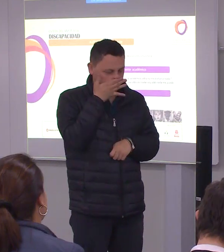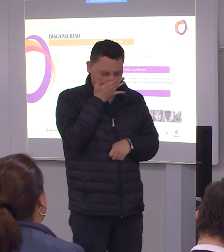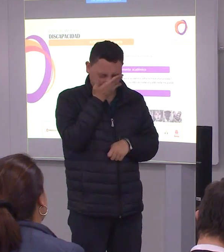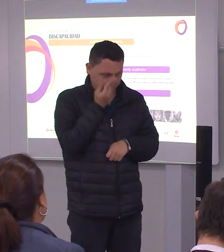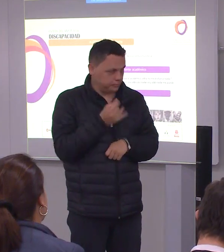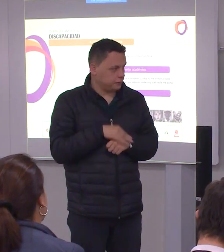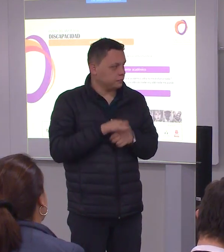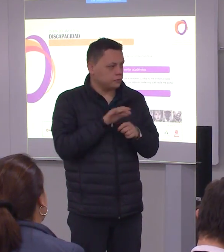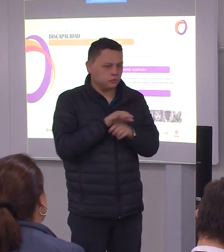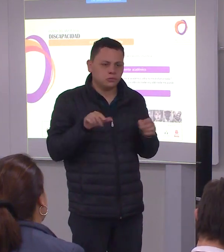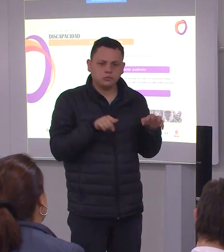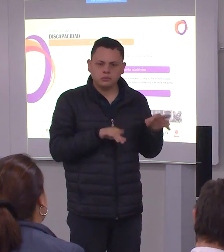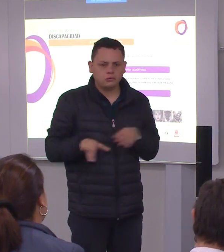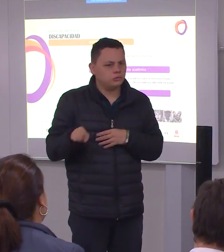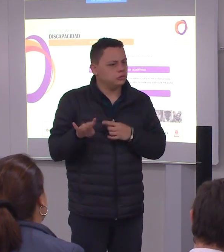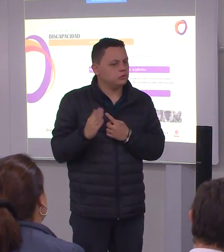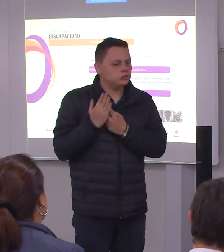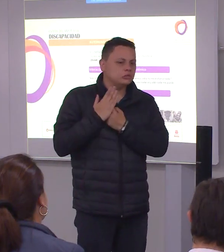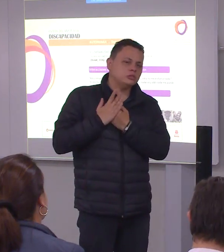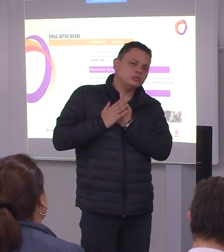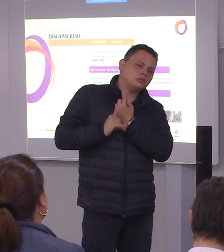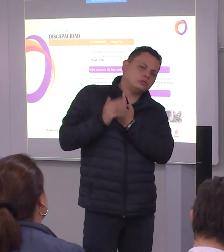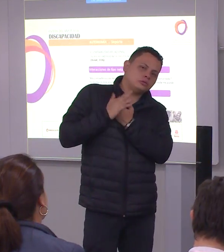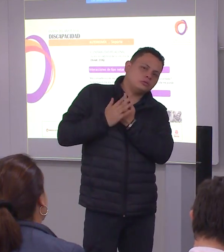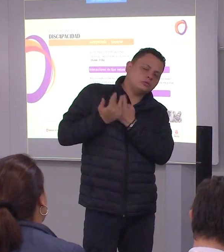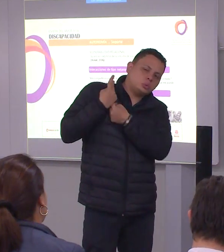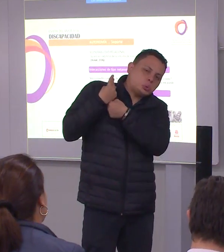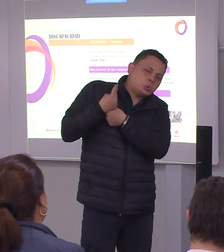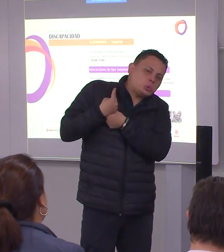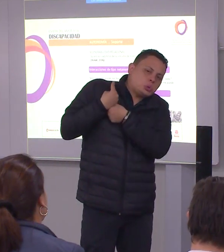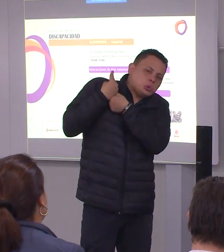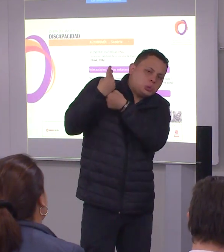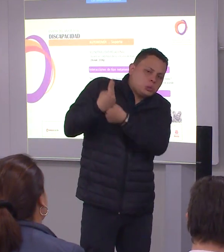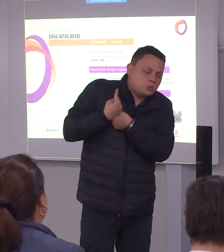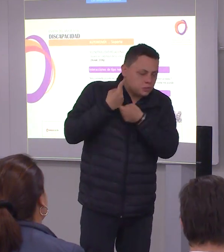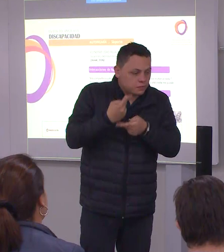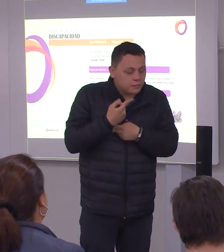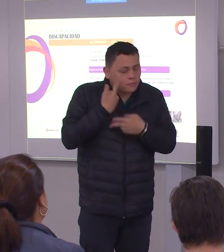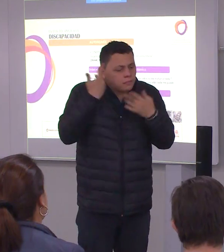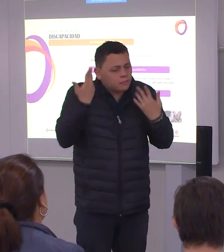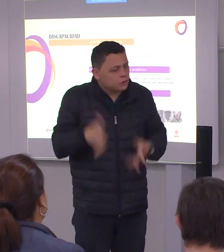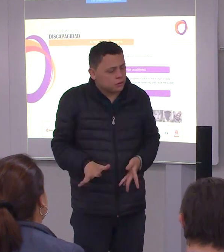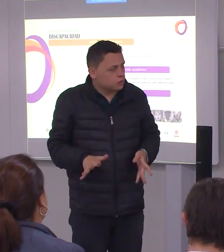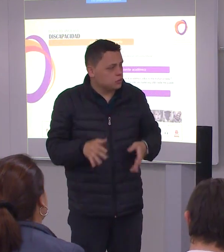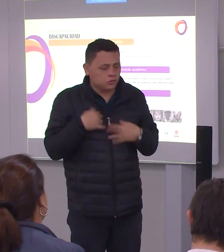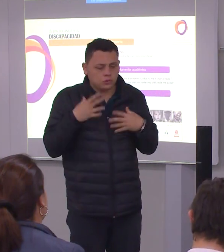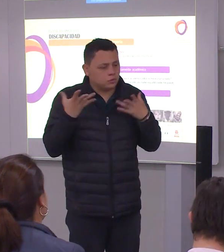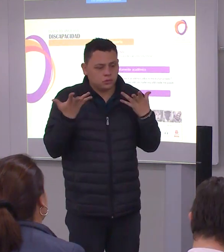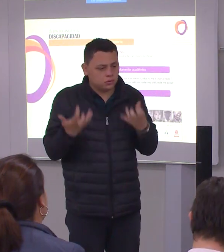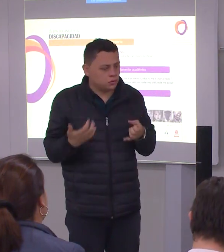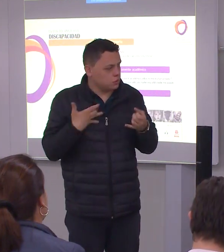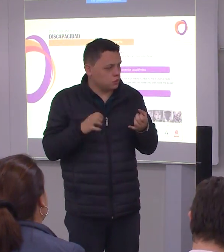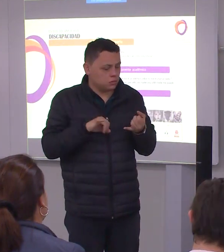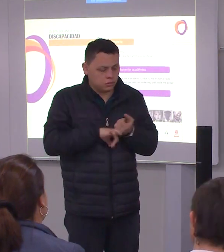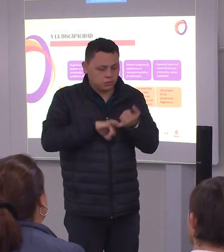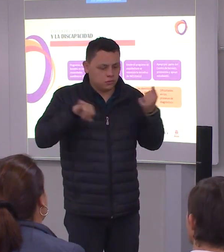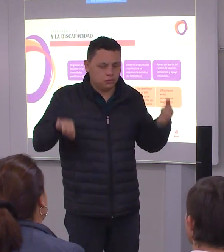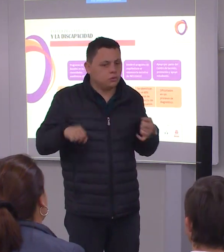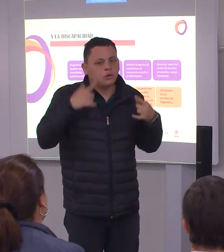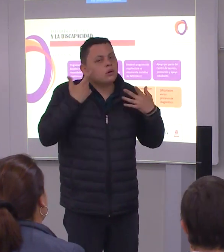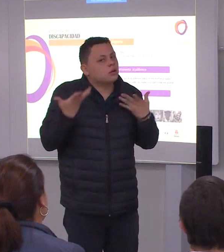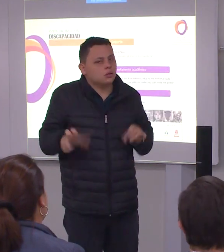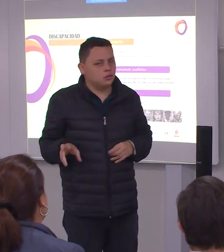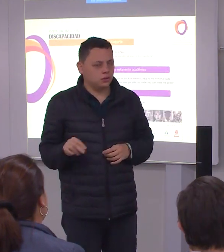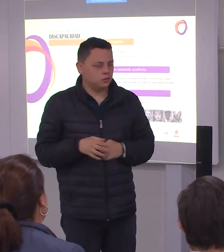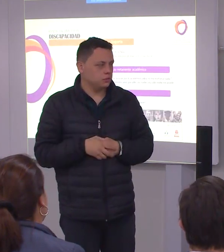de sobreprotección entonces decía un estudiante pareciera que no quisieran que me independice entonces